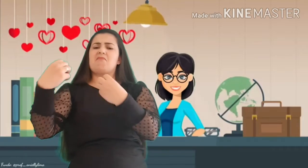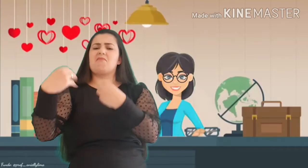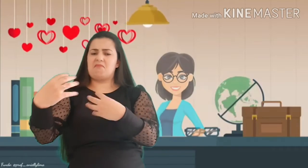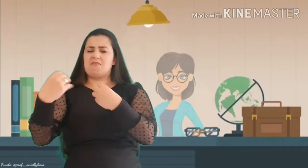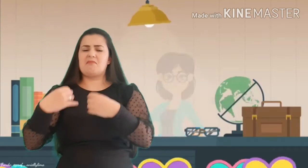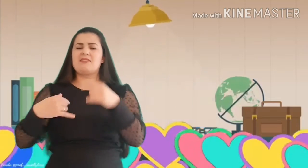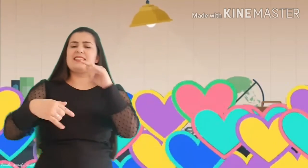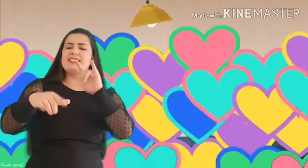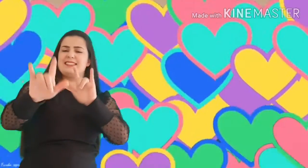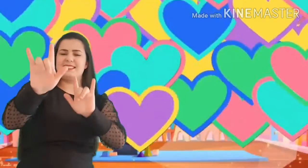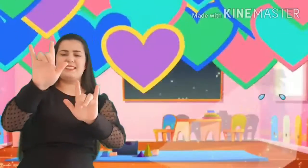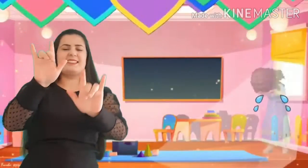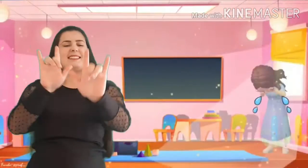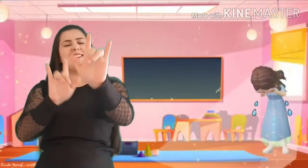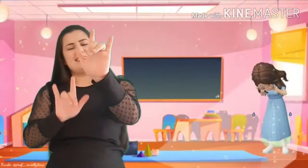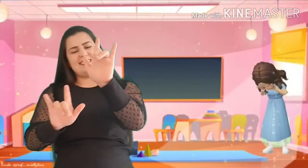não me ensine o que é